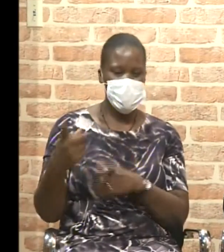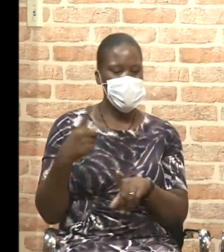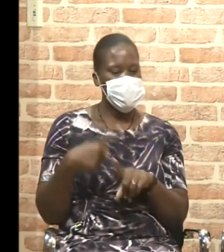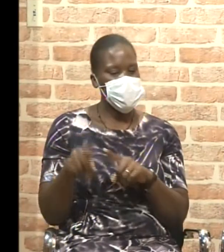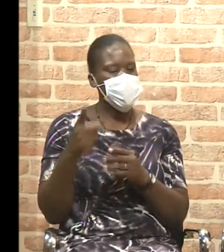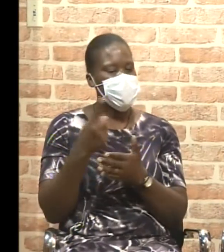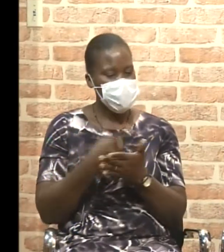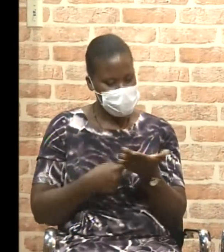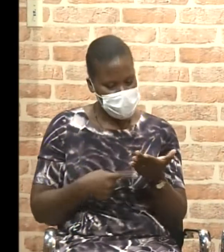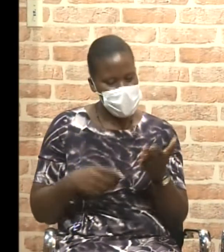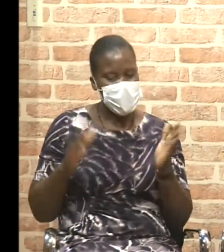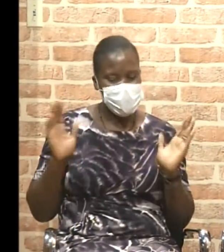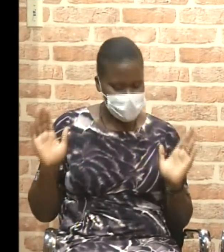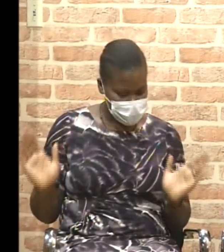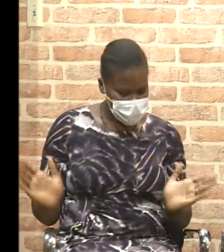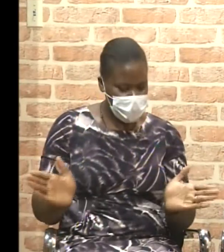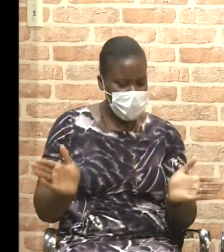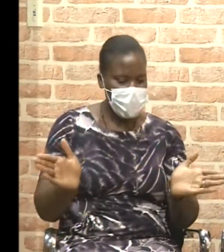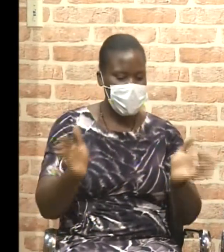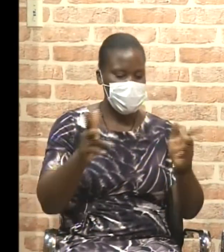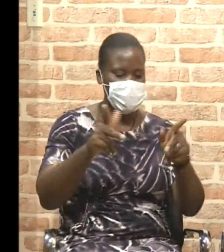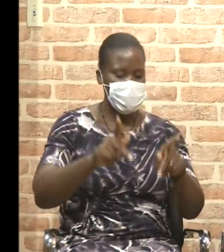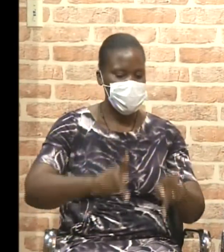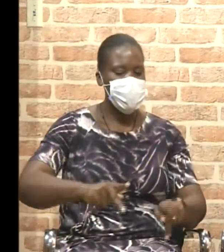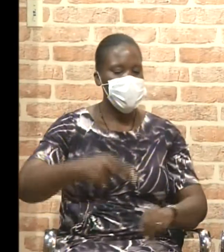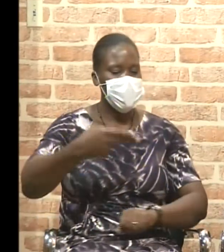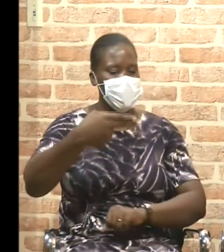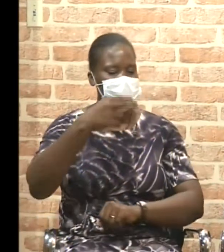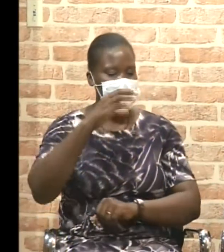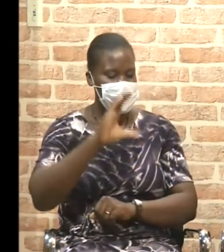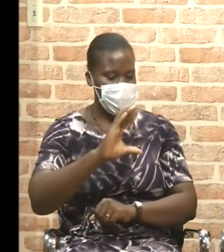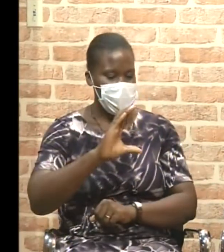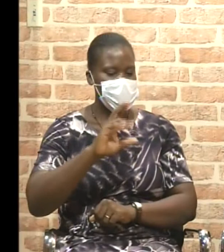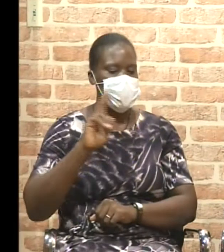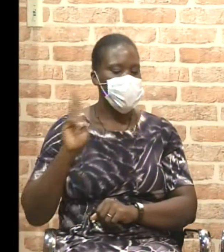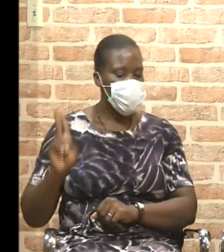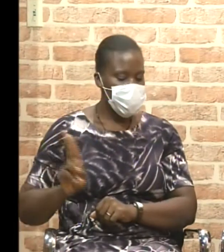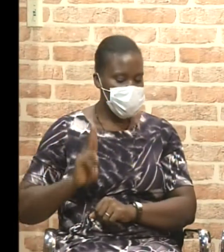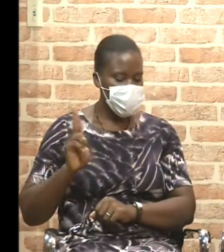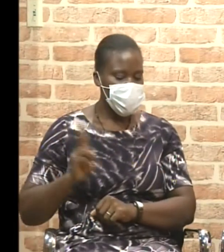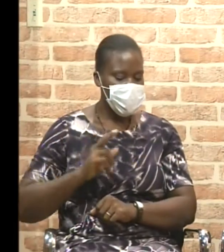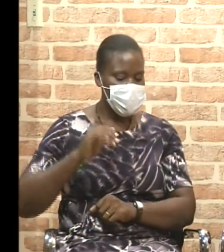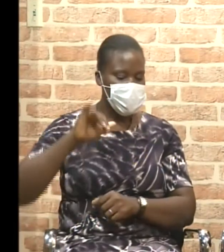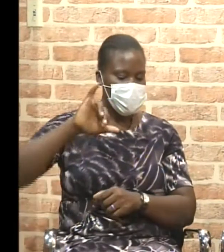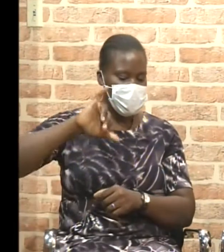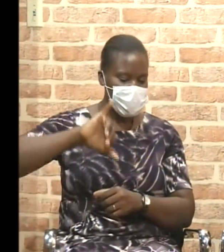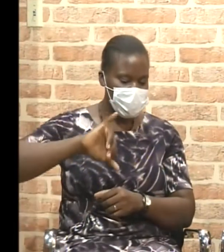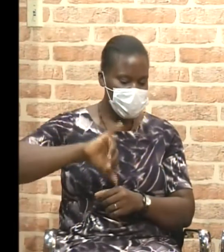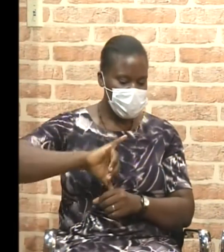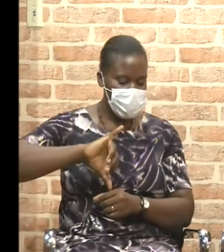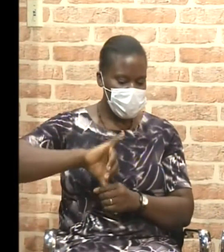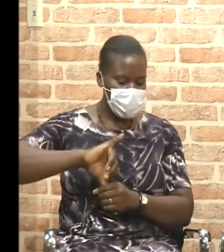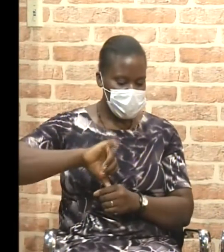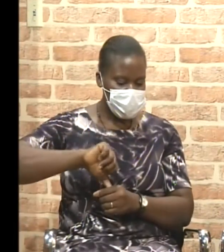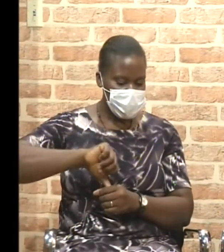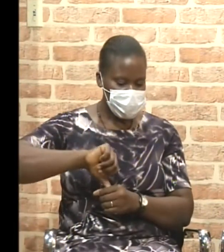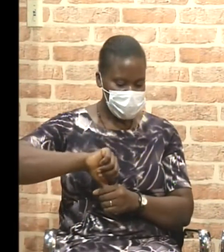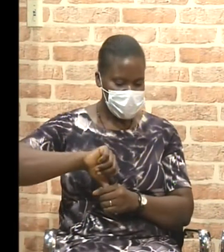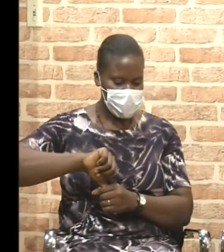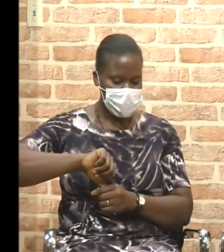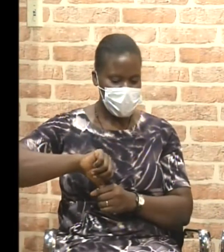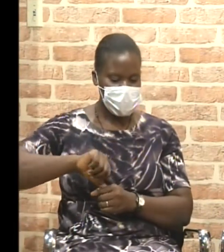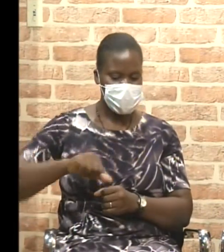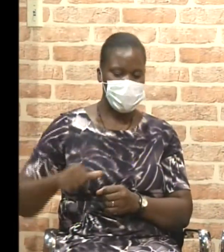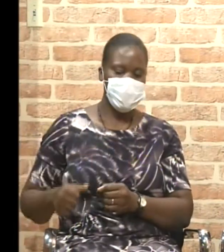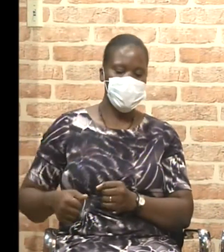moi-même, m'encourager à mon qui est handicapé. Utiliser FAB, anti-FAB. Ou font bidon, un gros galon, ou mettez